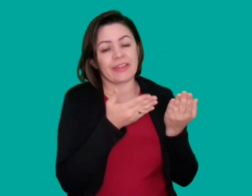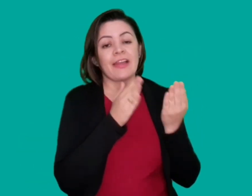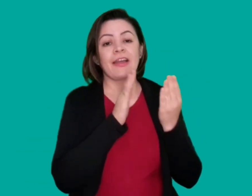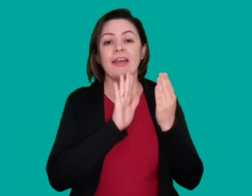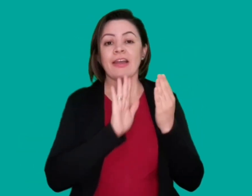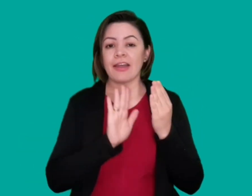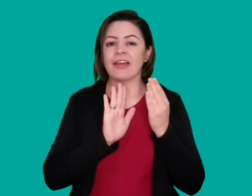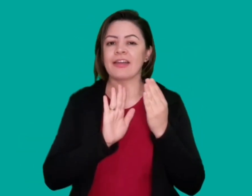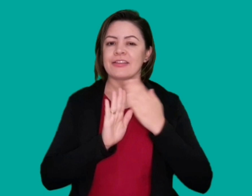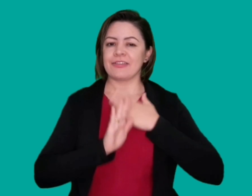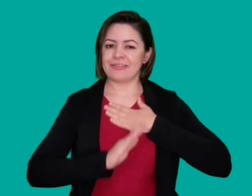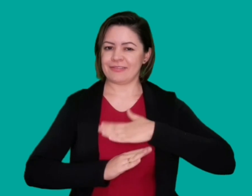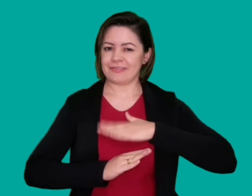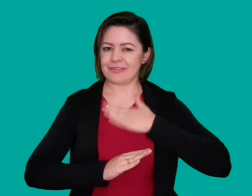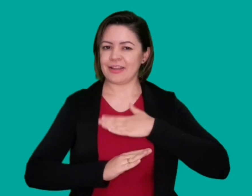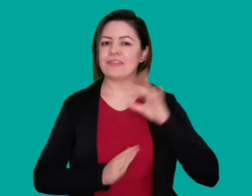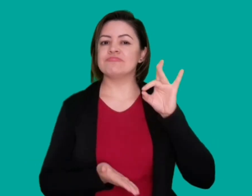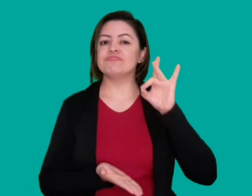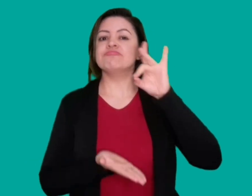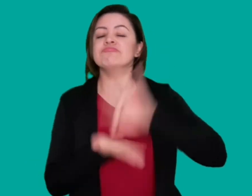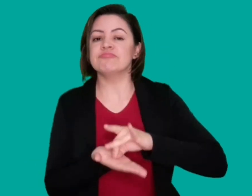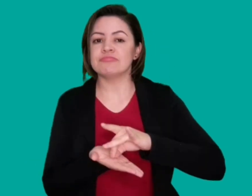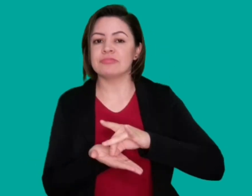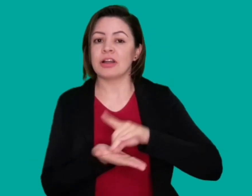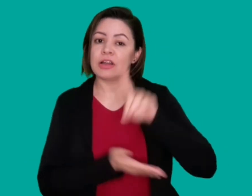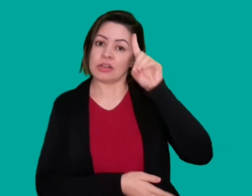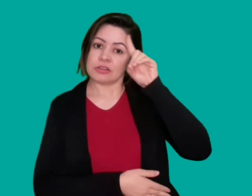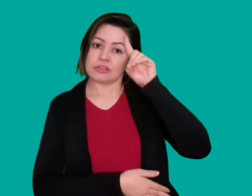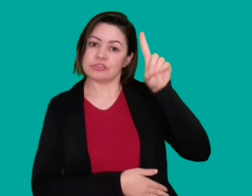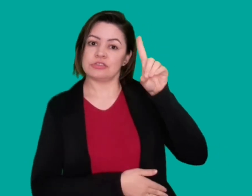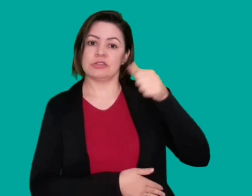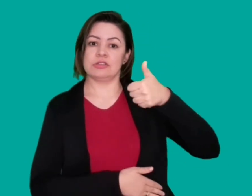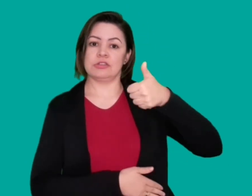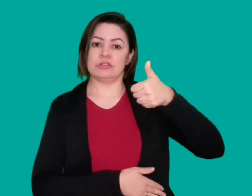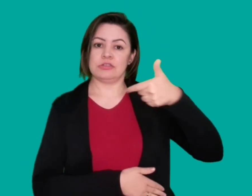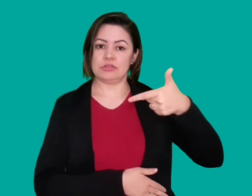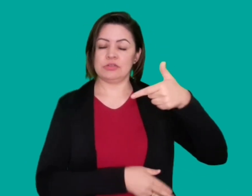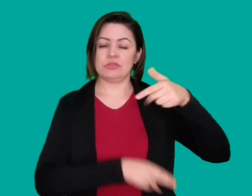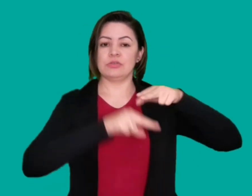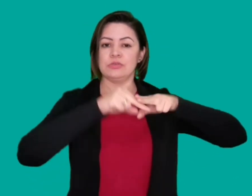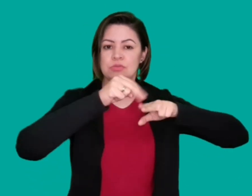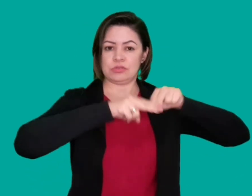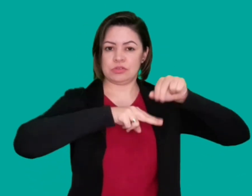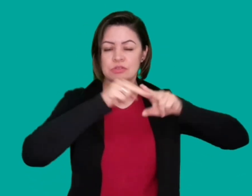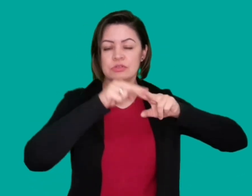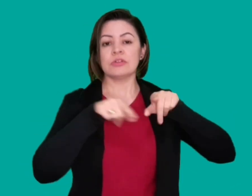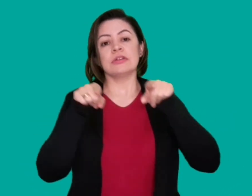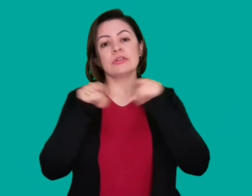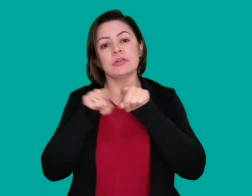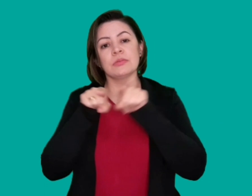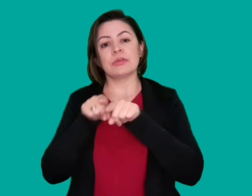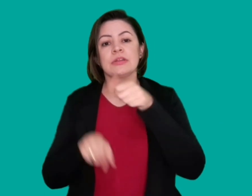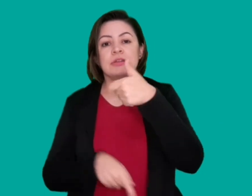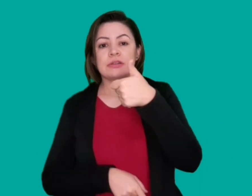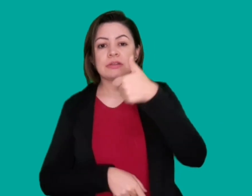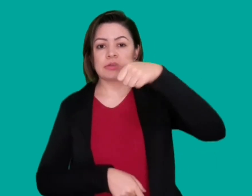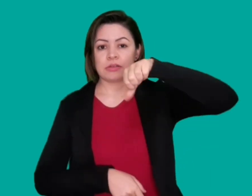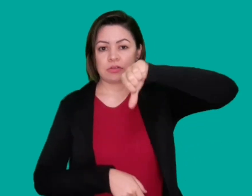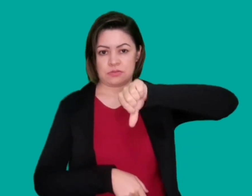falando sobre mas não não detalhamos então ela é só para a comunidade de prática lá